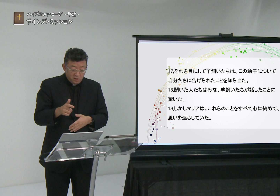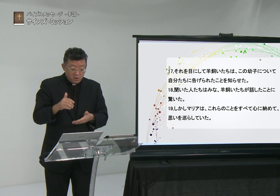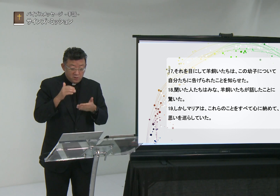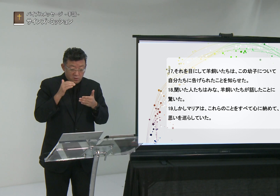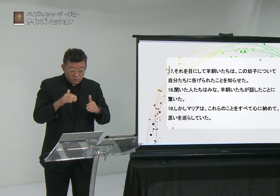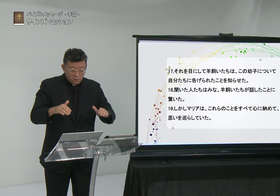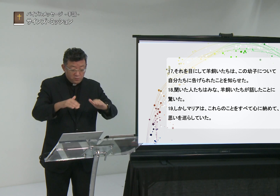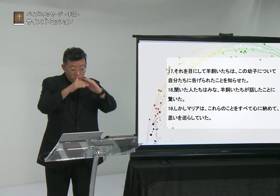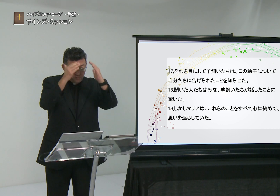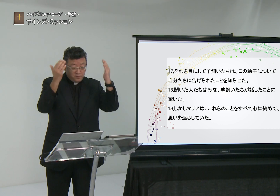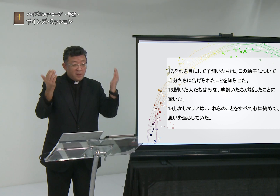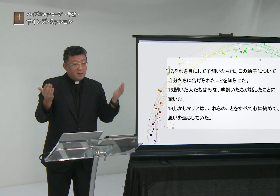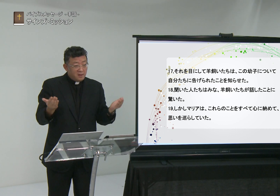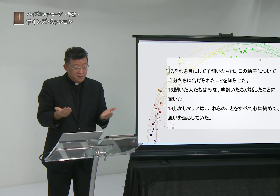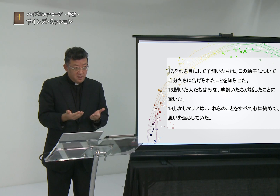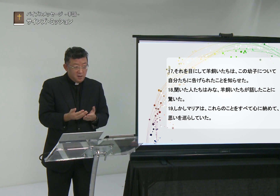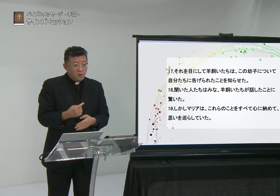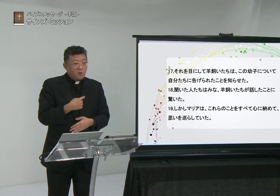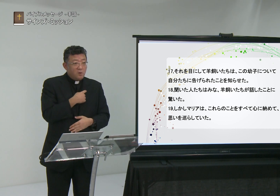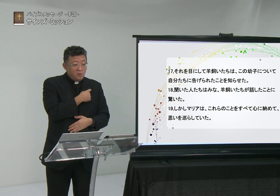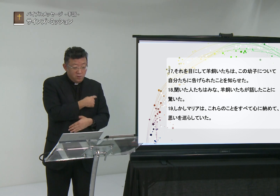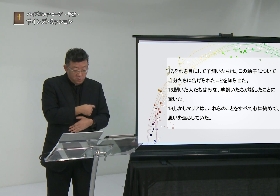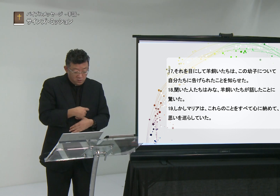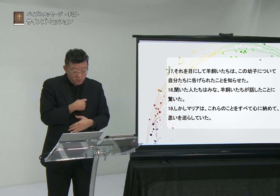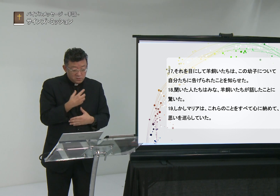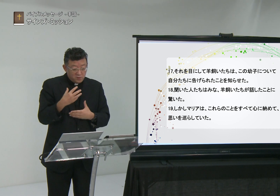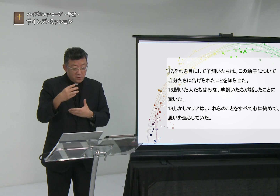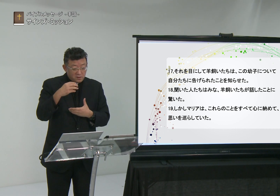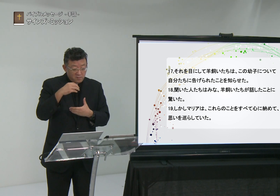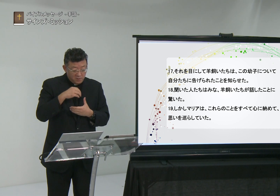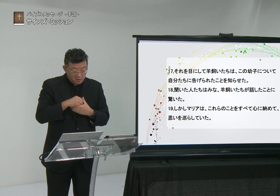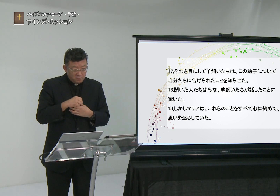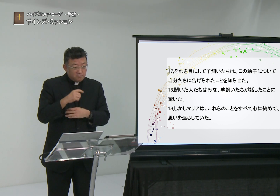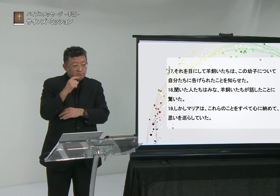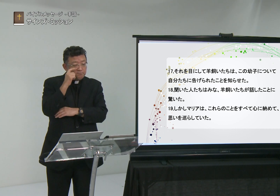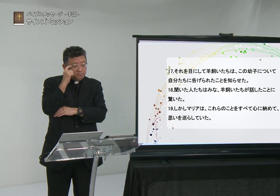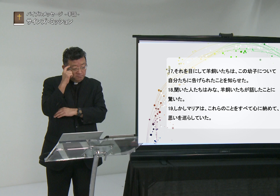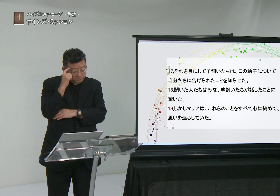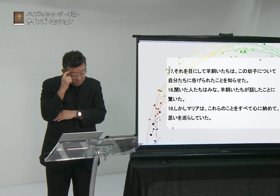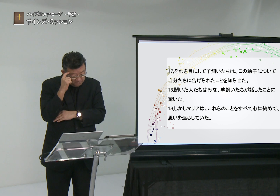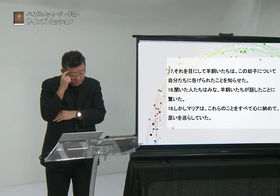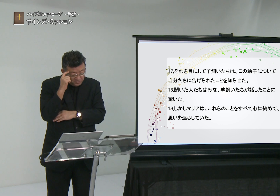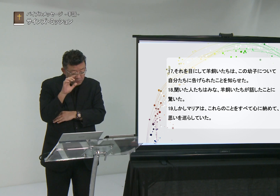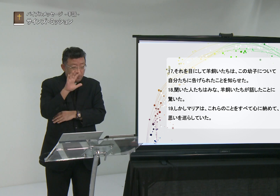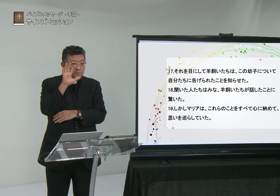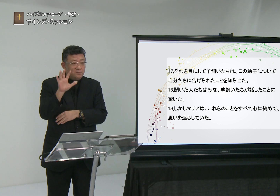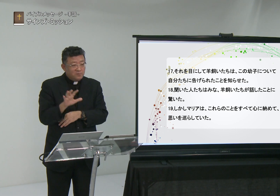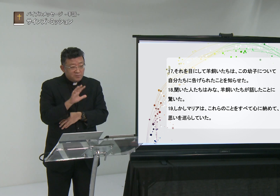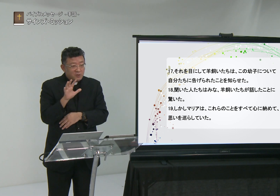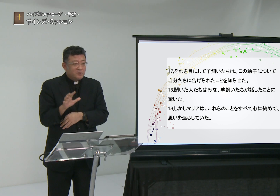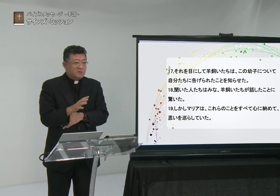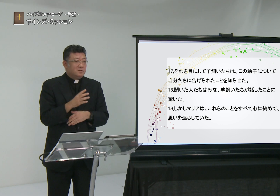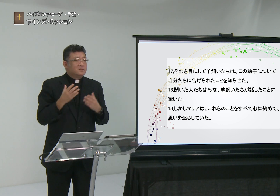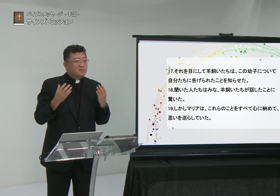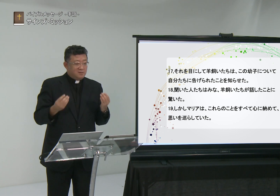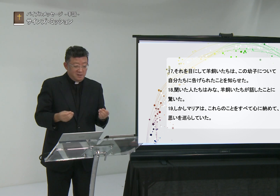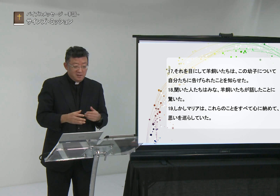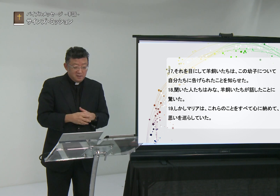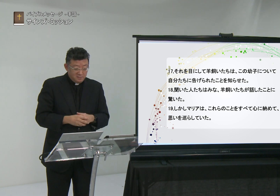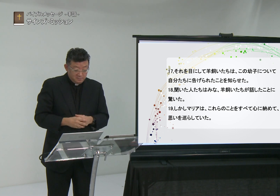マリアはこれらのことをすべて心に納めて思いを巡らして